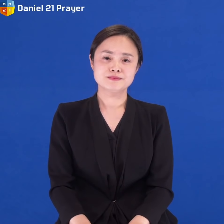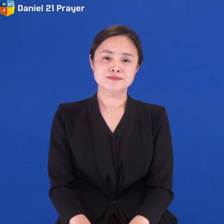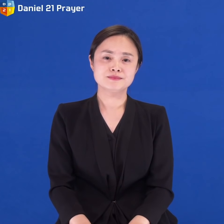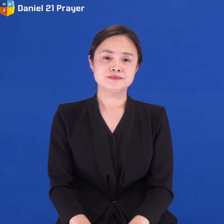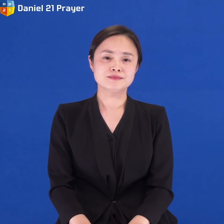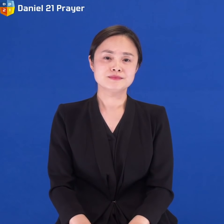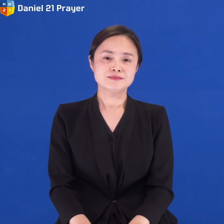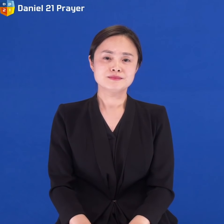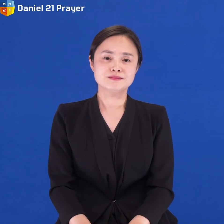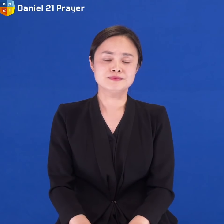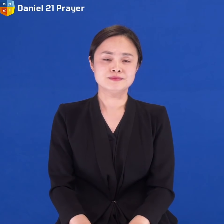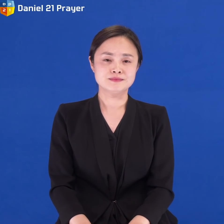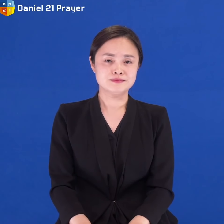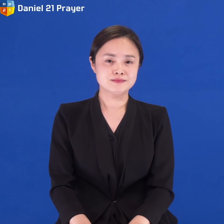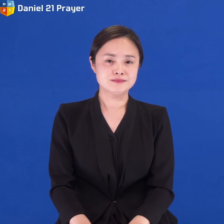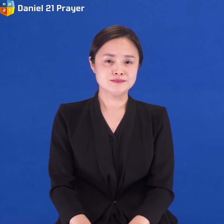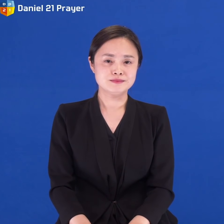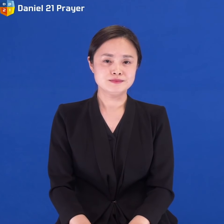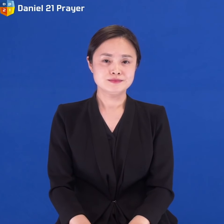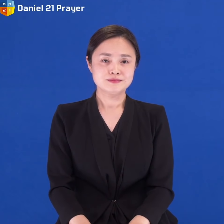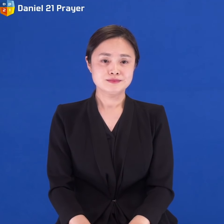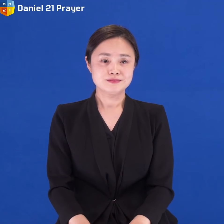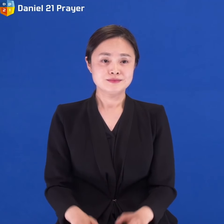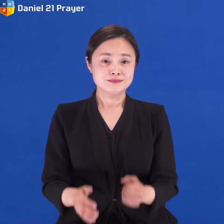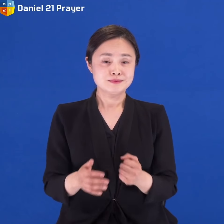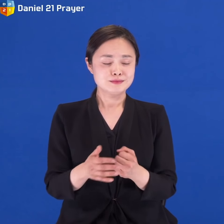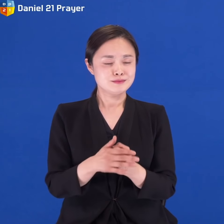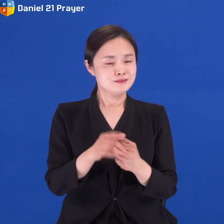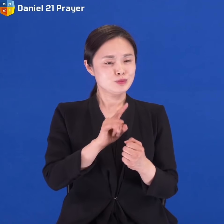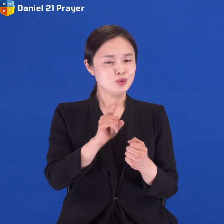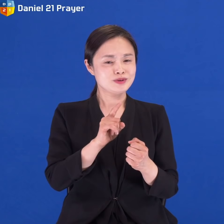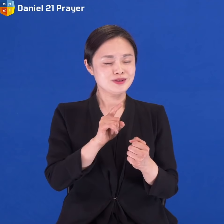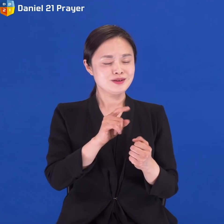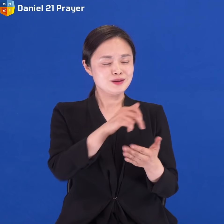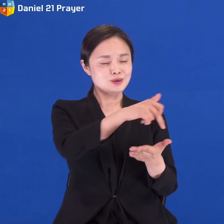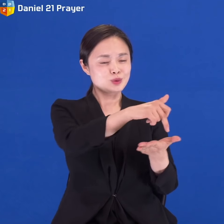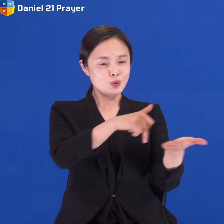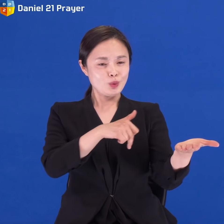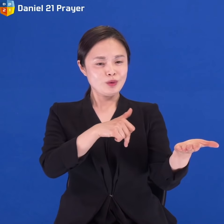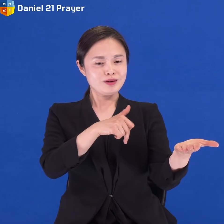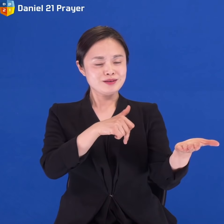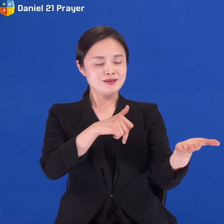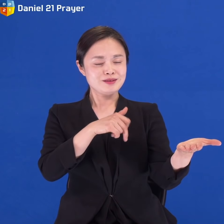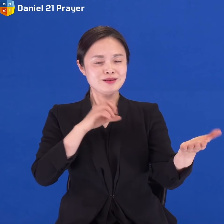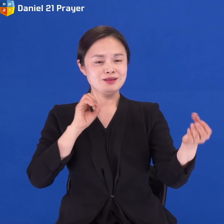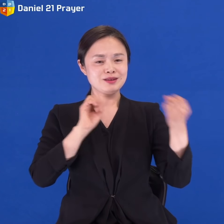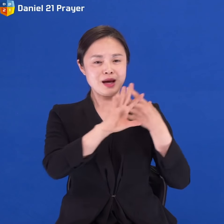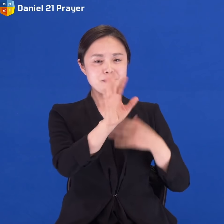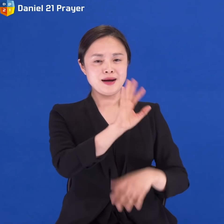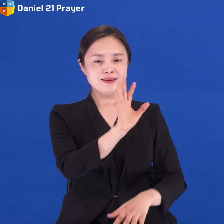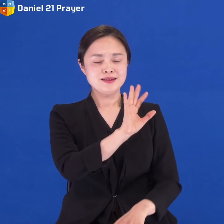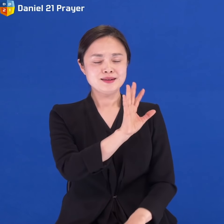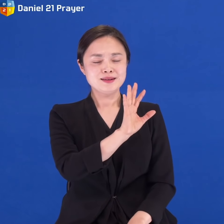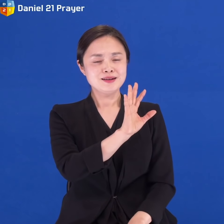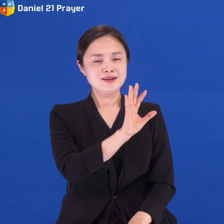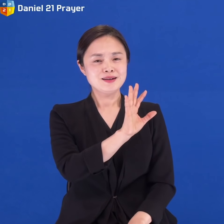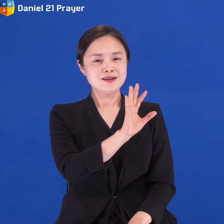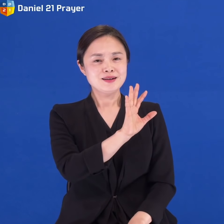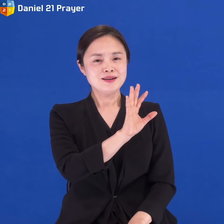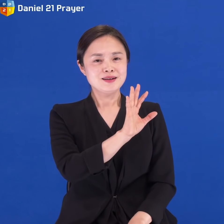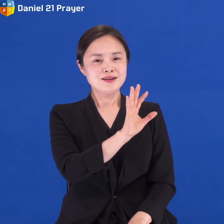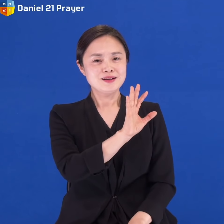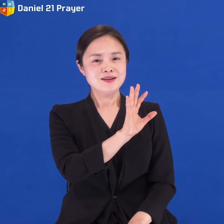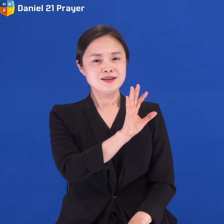말문을 닫아서 톡 답을 하지 않았어요. 그리고 하루가 지나고 시험이